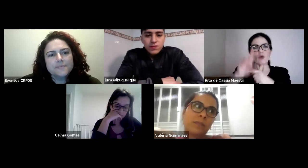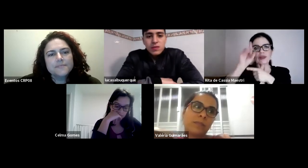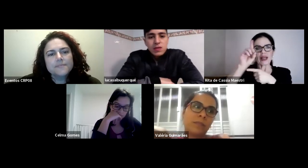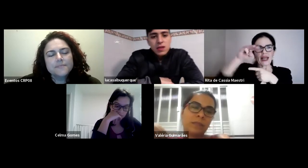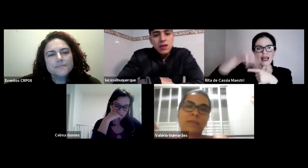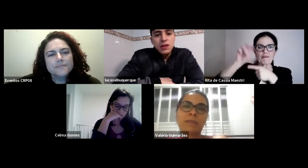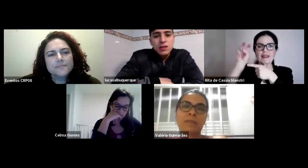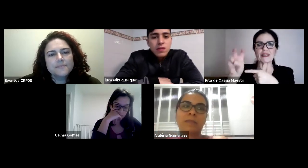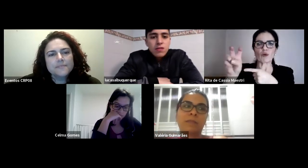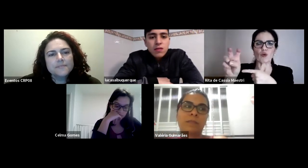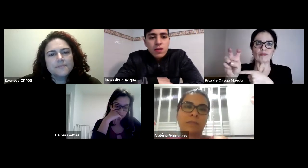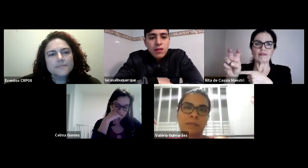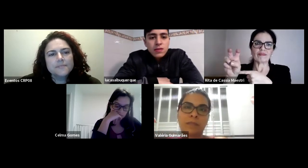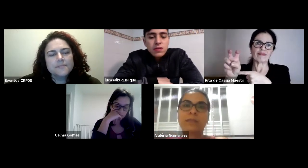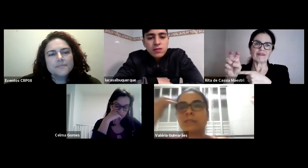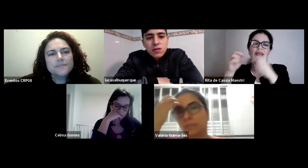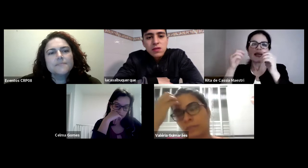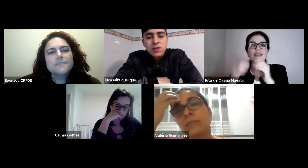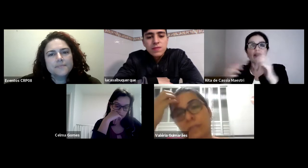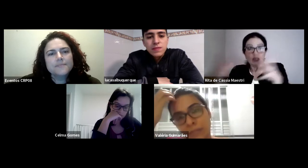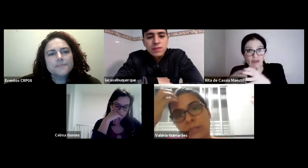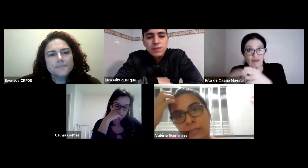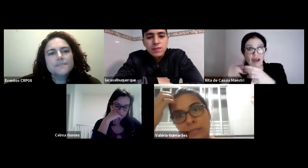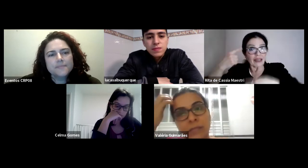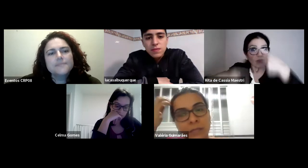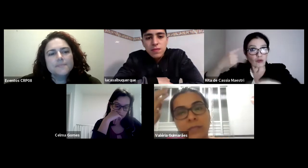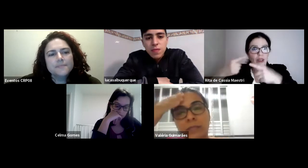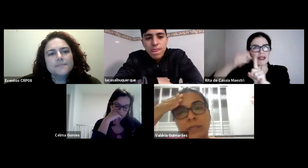vão seguir esse manual do INES 5.